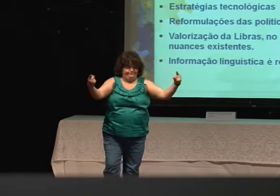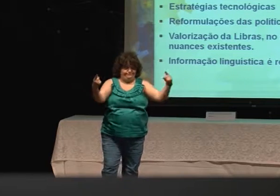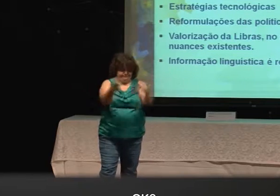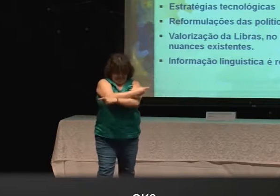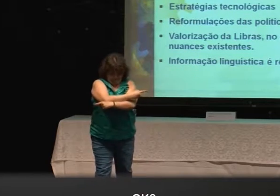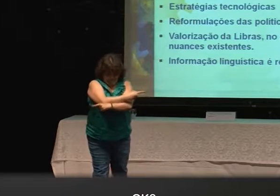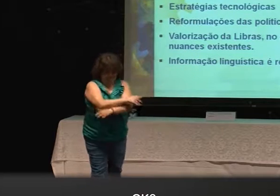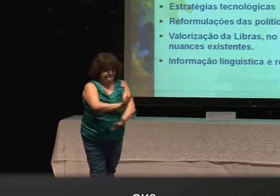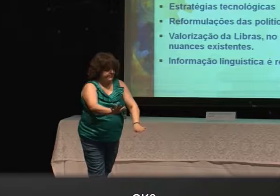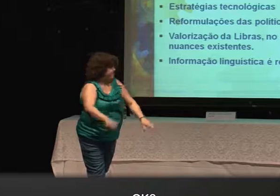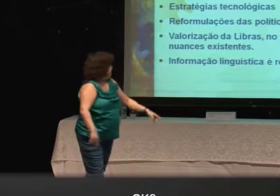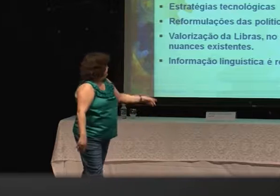Ok?